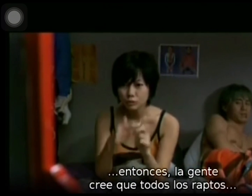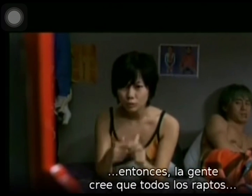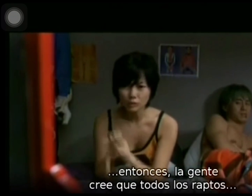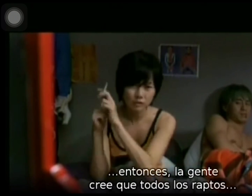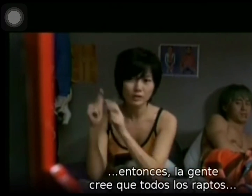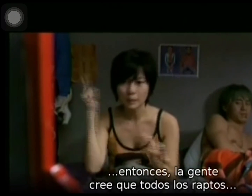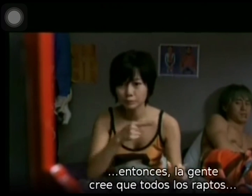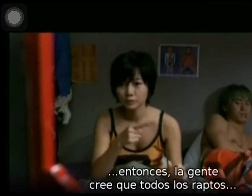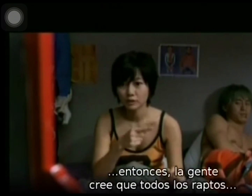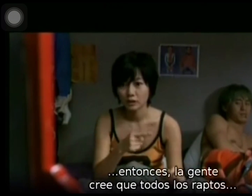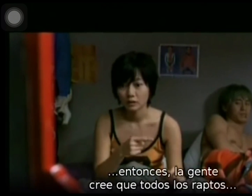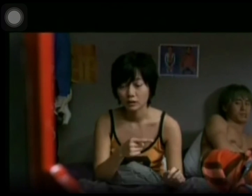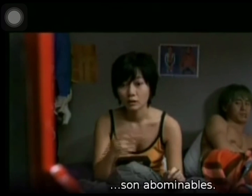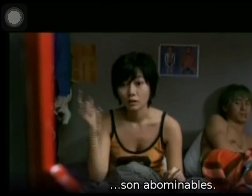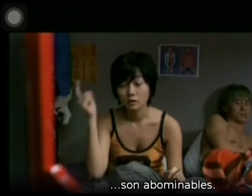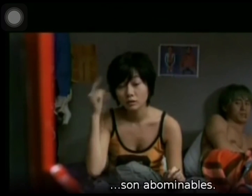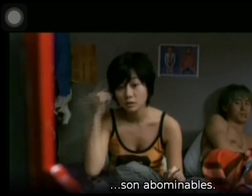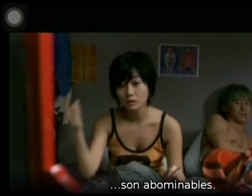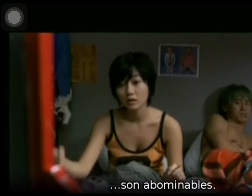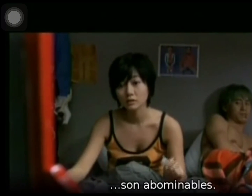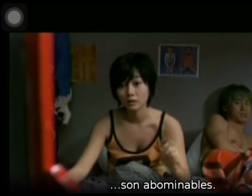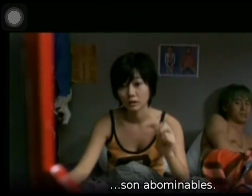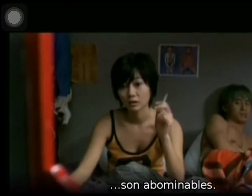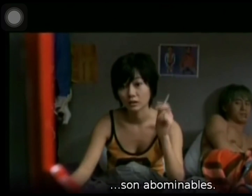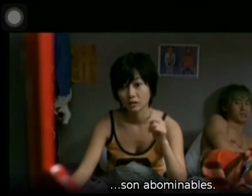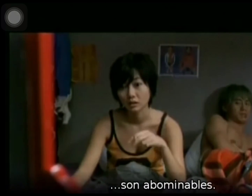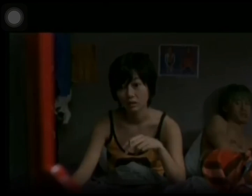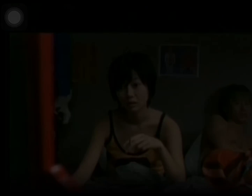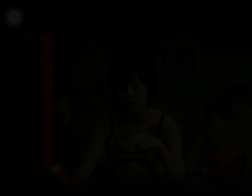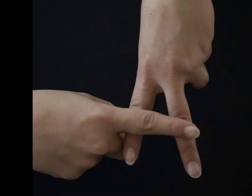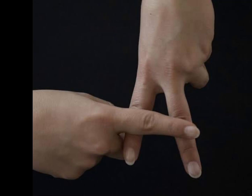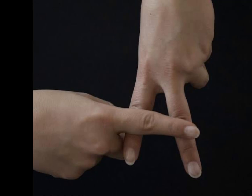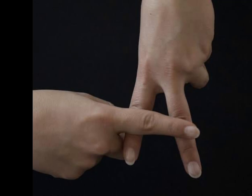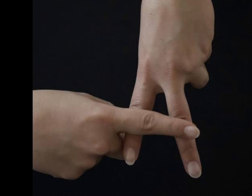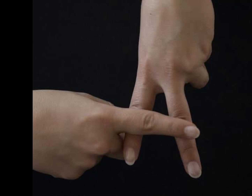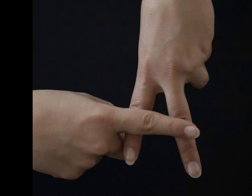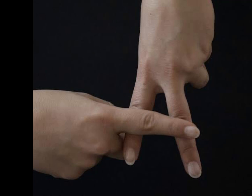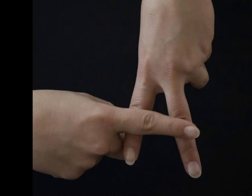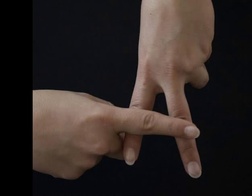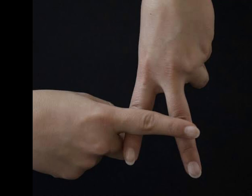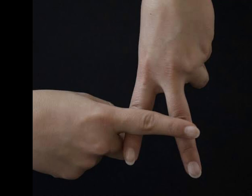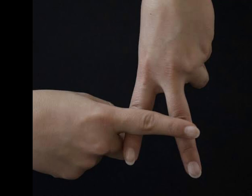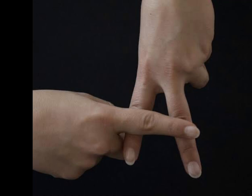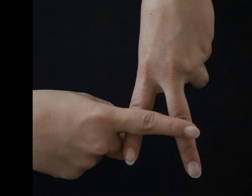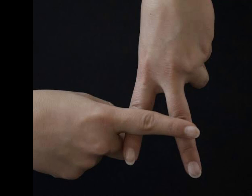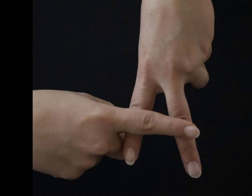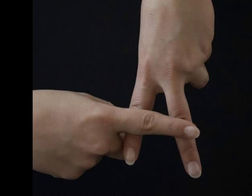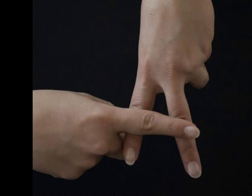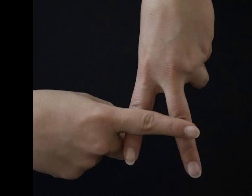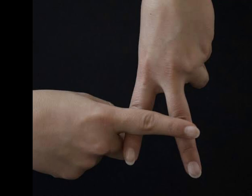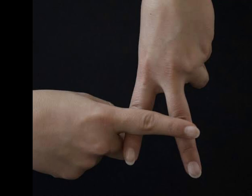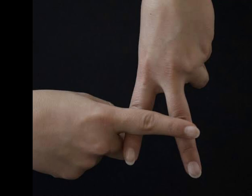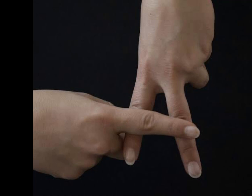Con esto hago referencia a la expresión ¿necesitas ayuda? O ayuda. Ahora comprendemos un